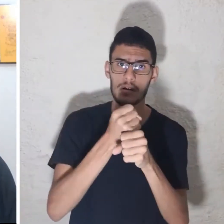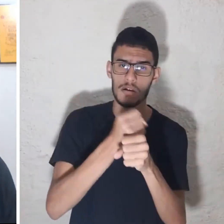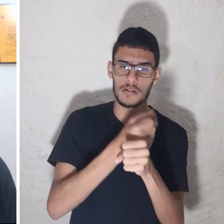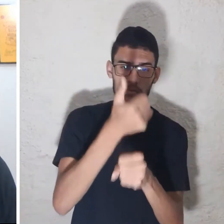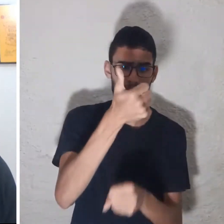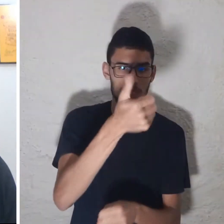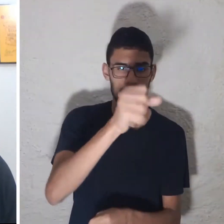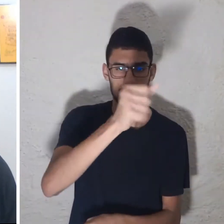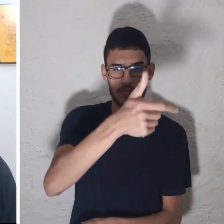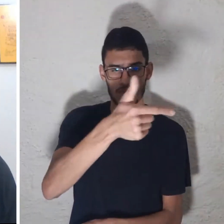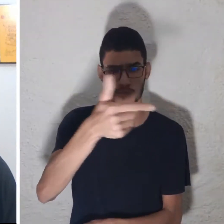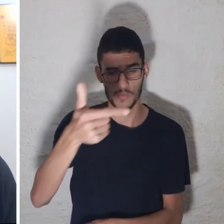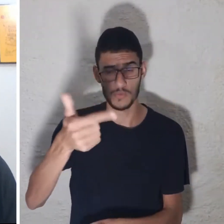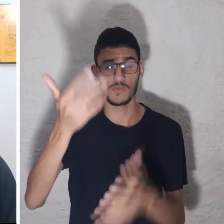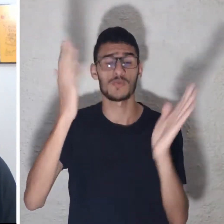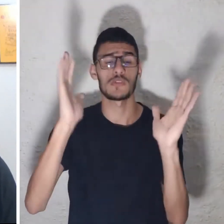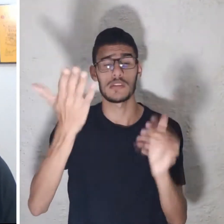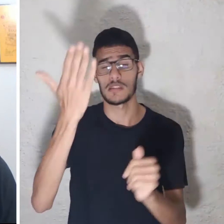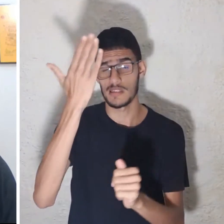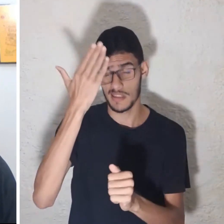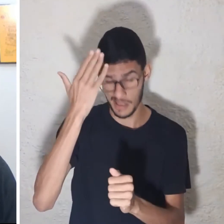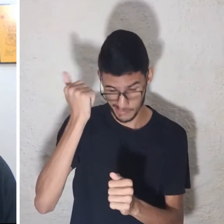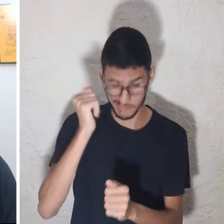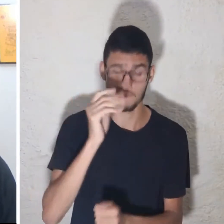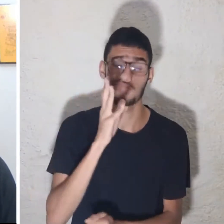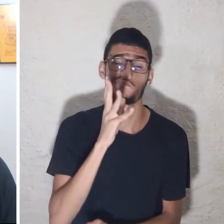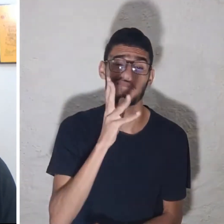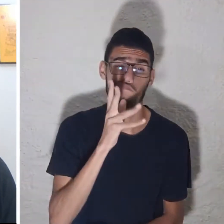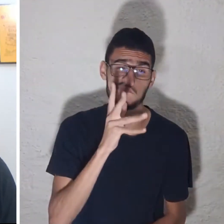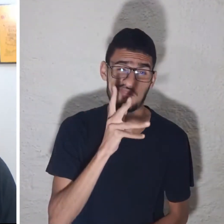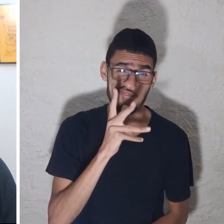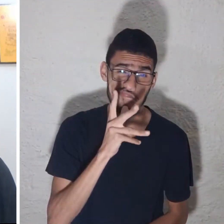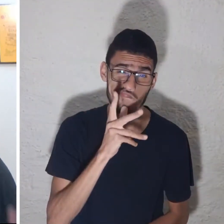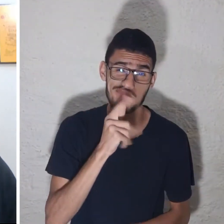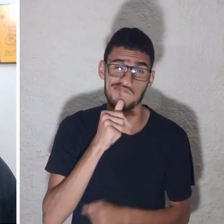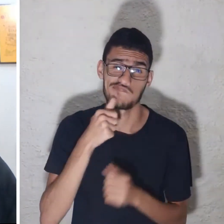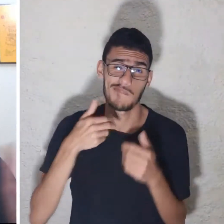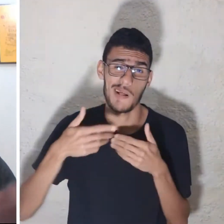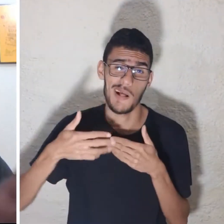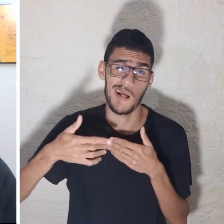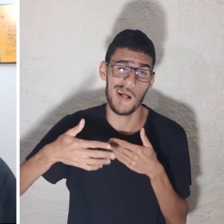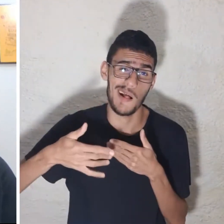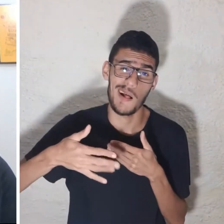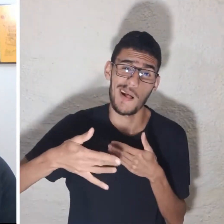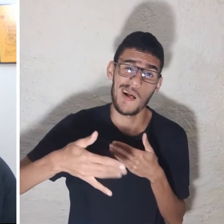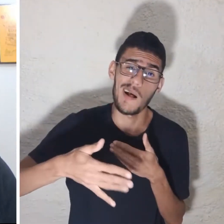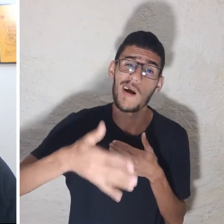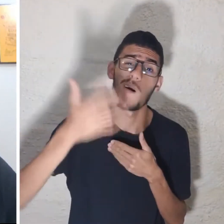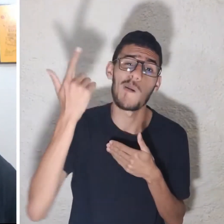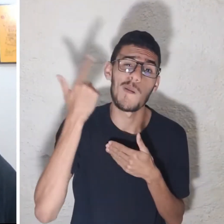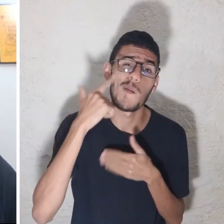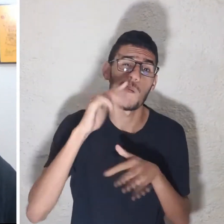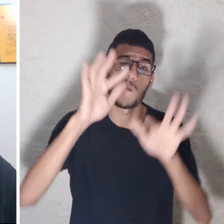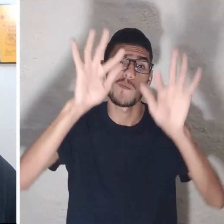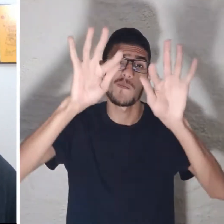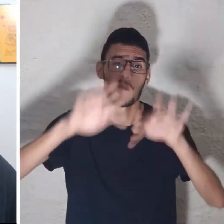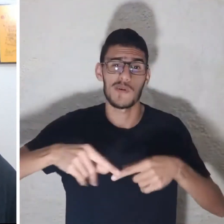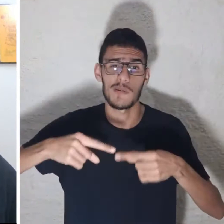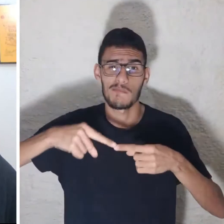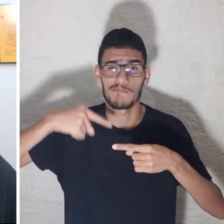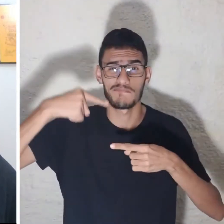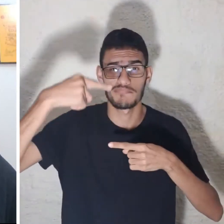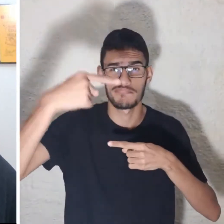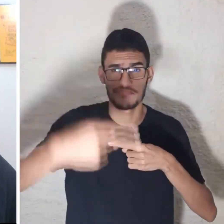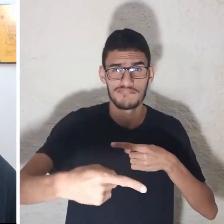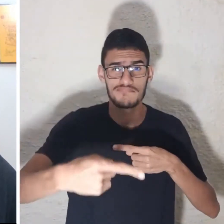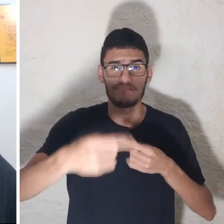oficialmente em 1822, mas a gente já sabe que a independência do Brasil ela foi um processo e que ela só terminou mesmo